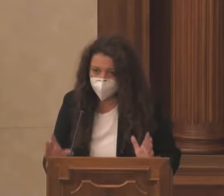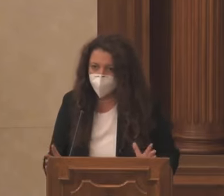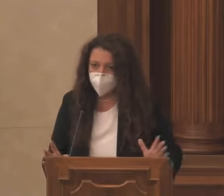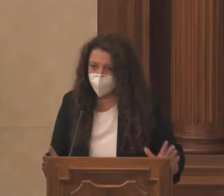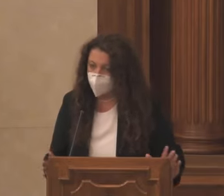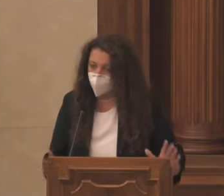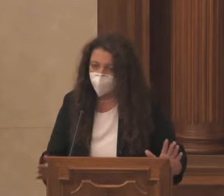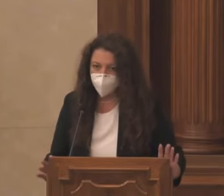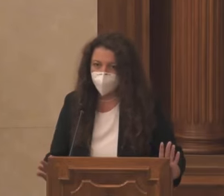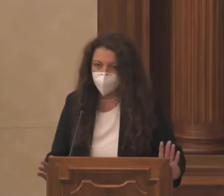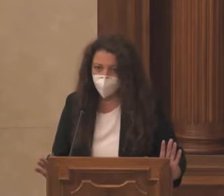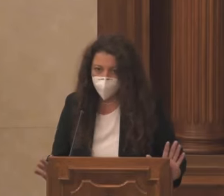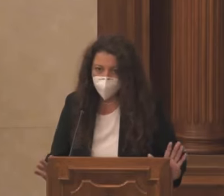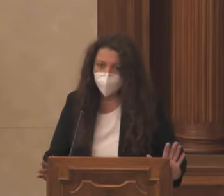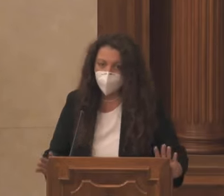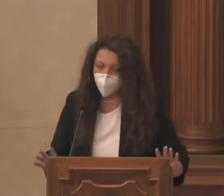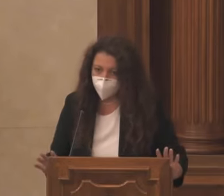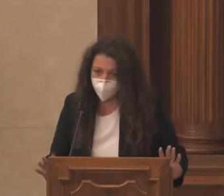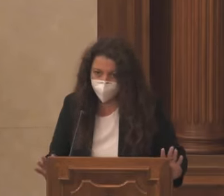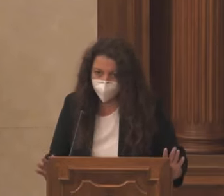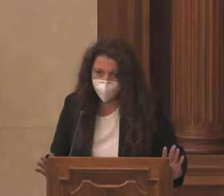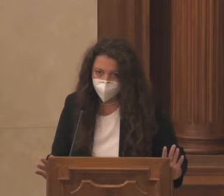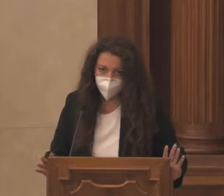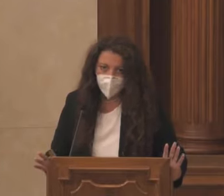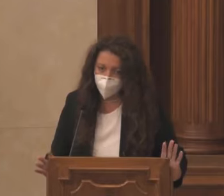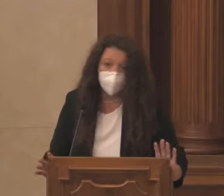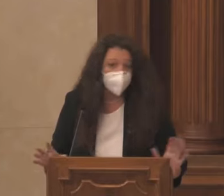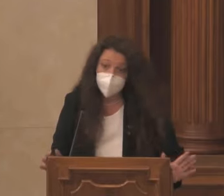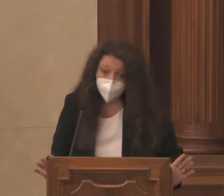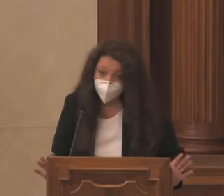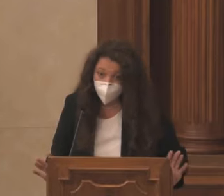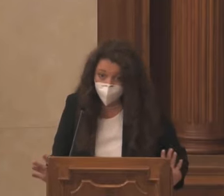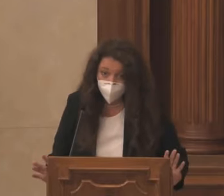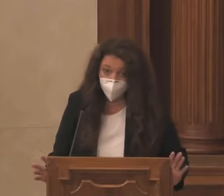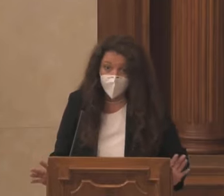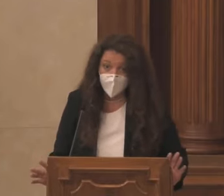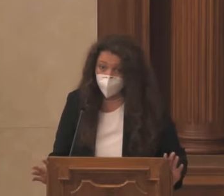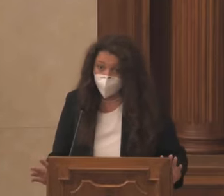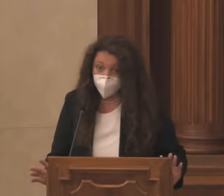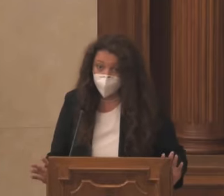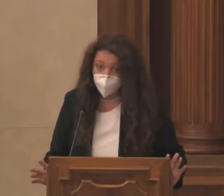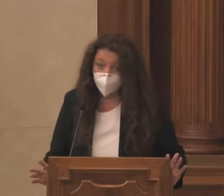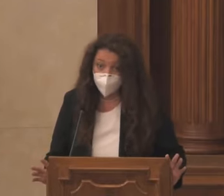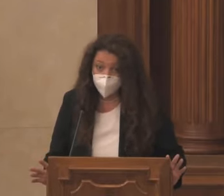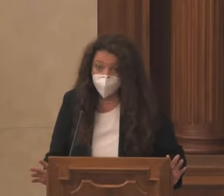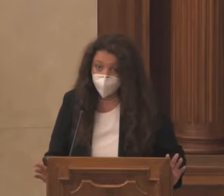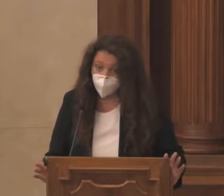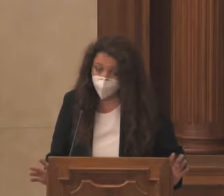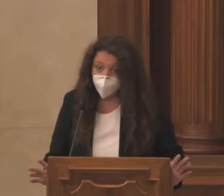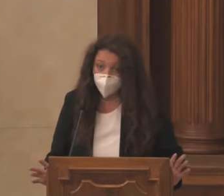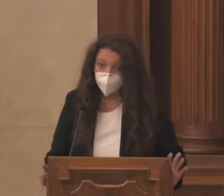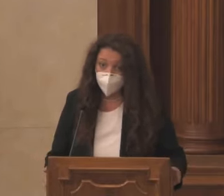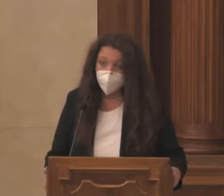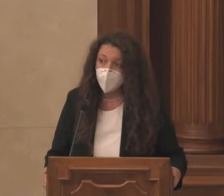portate questo messaggio come avete fatto oggi e come farete anche domani, come avete fatto ieri, nell'incontro di ieri, bellissimo,